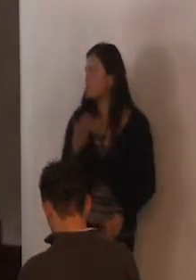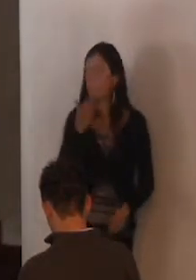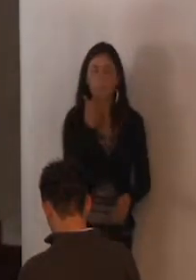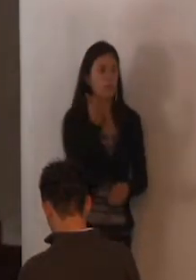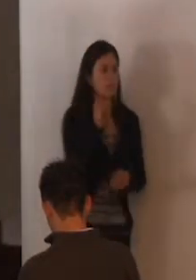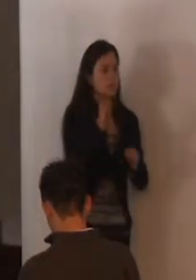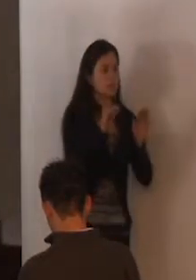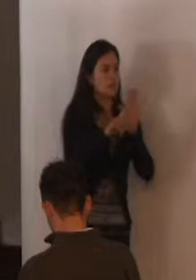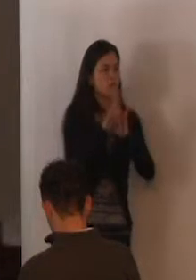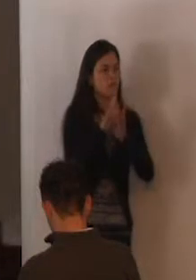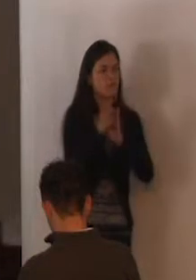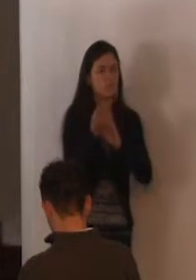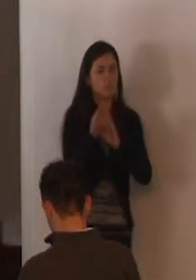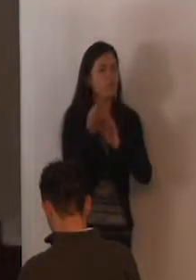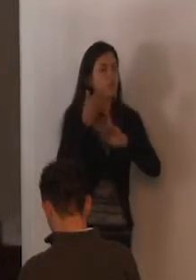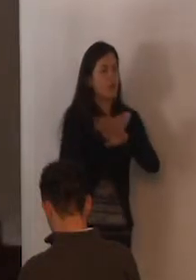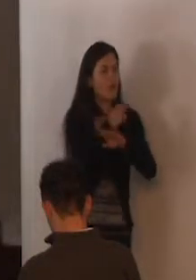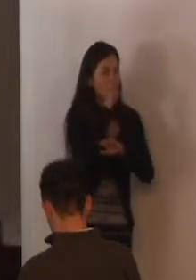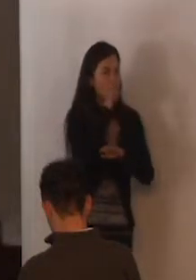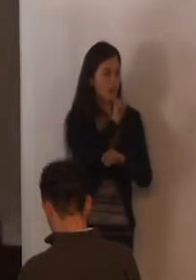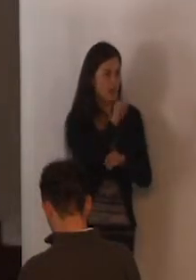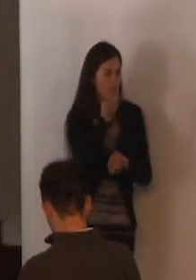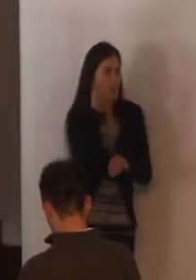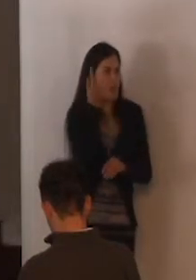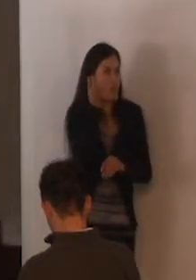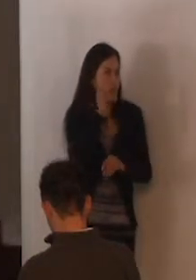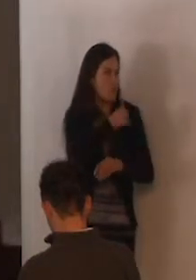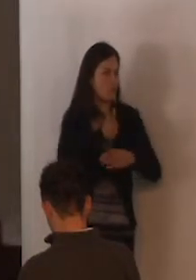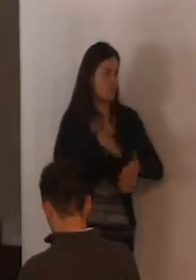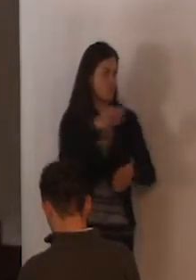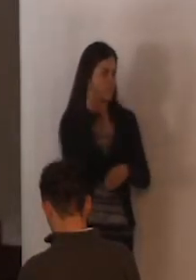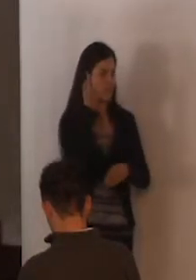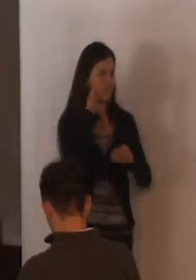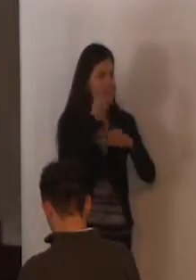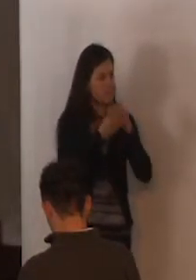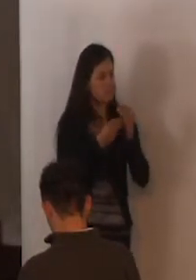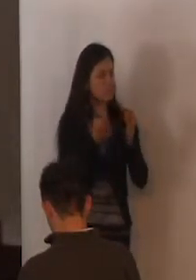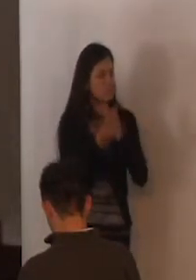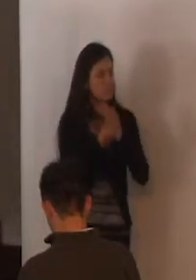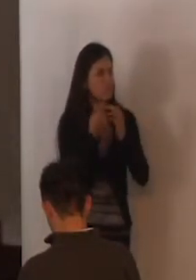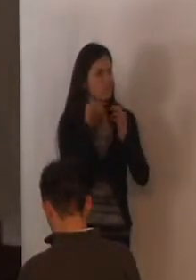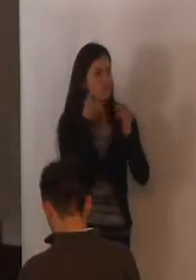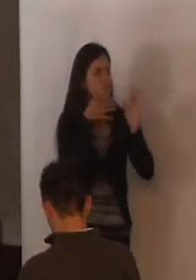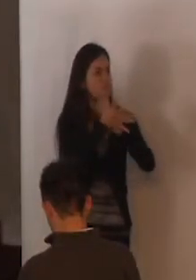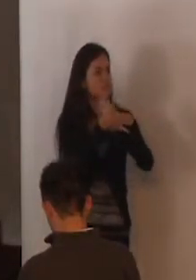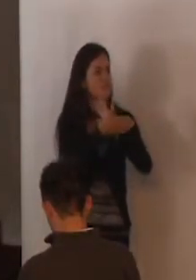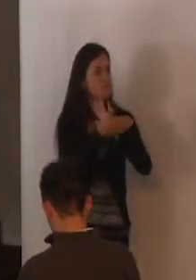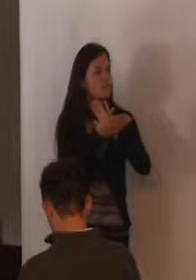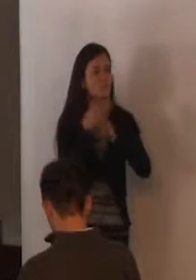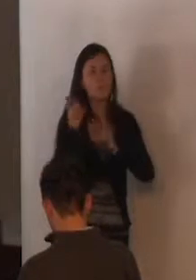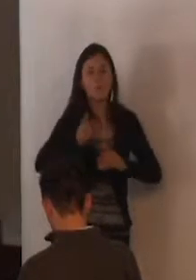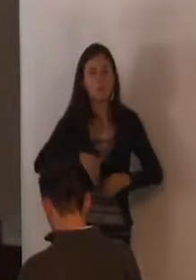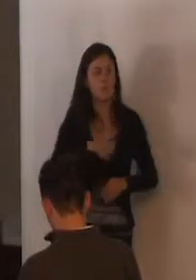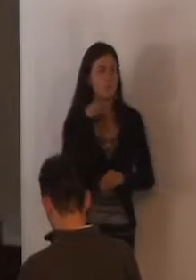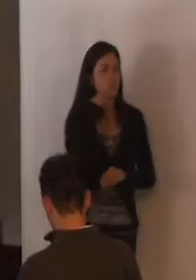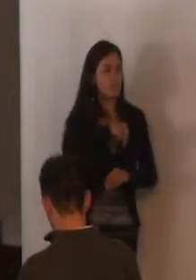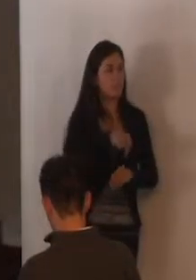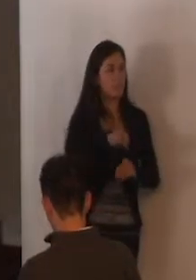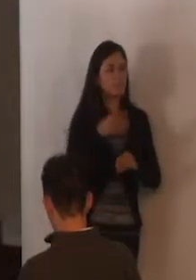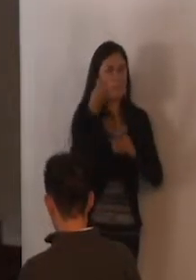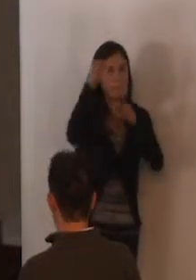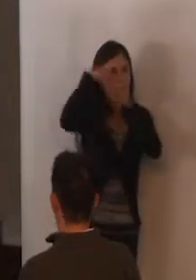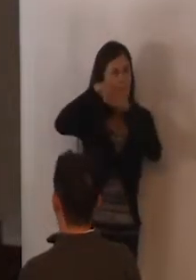pues una decodificación de una información, pues de alguna u otra forma el ser humano tiene que elaborar respuestas.